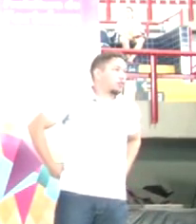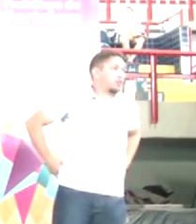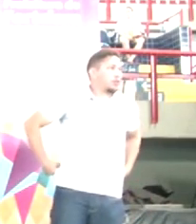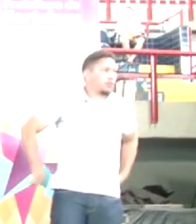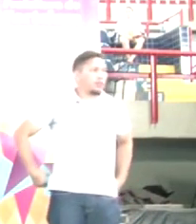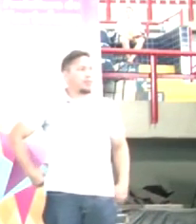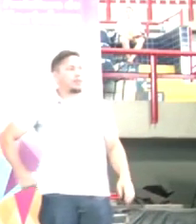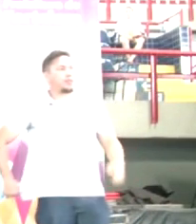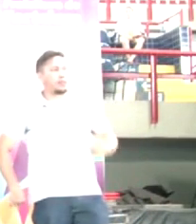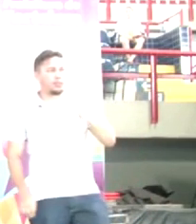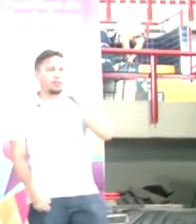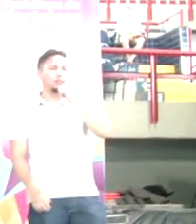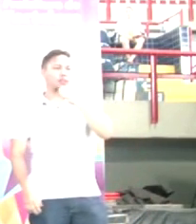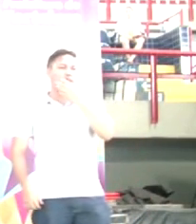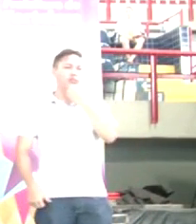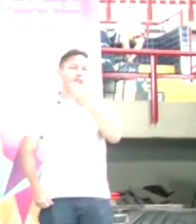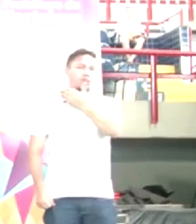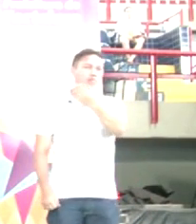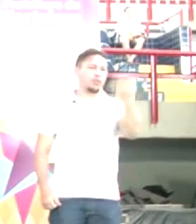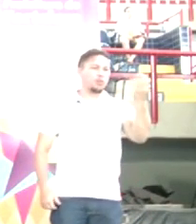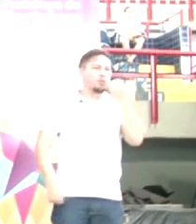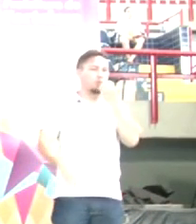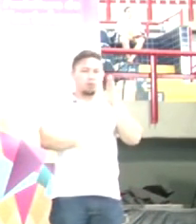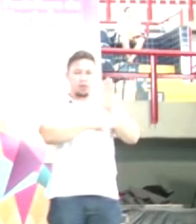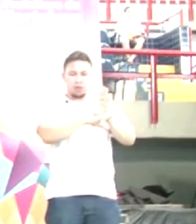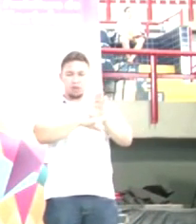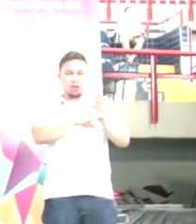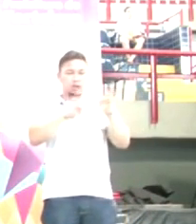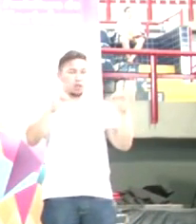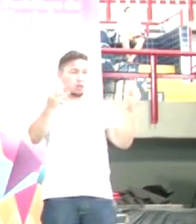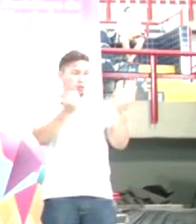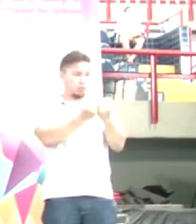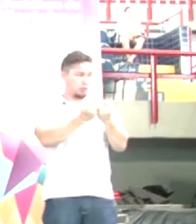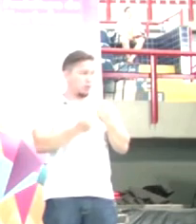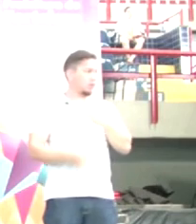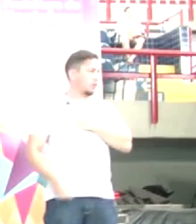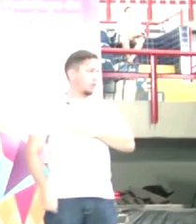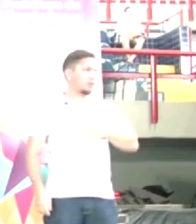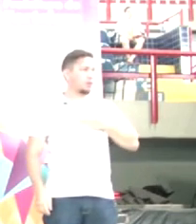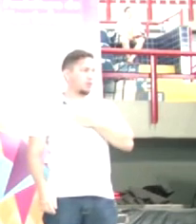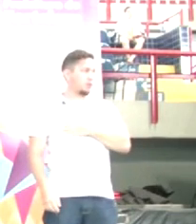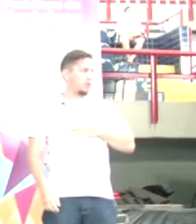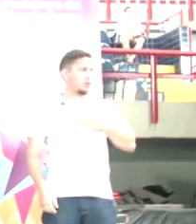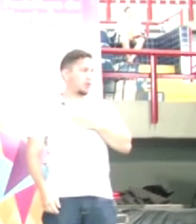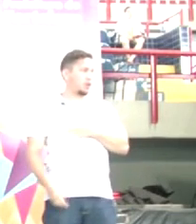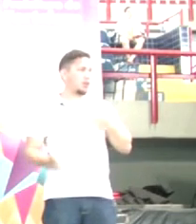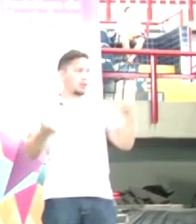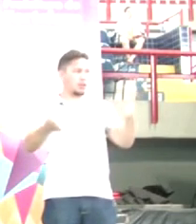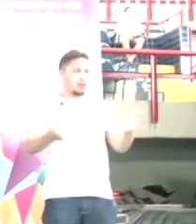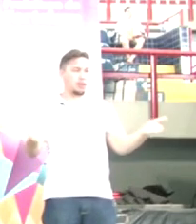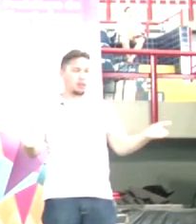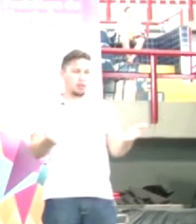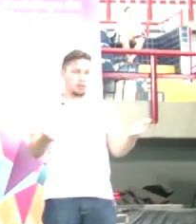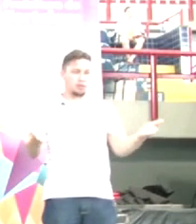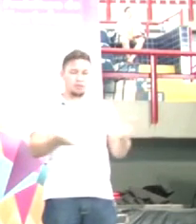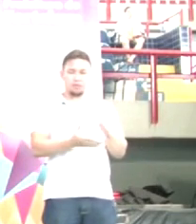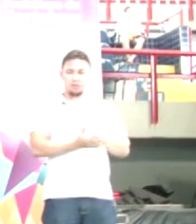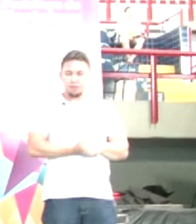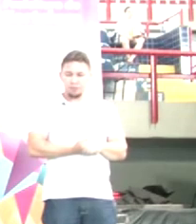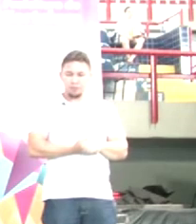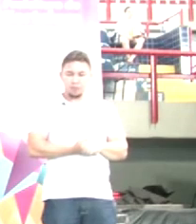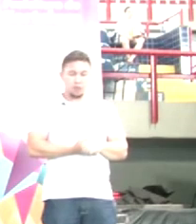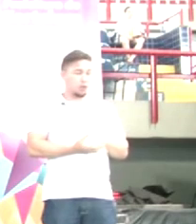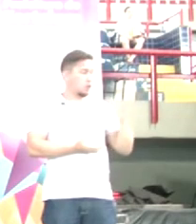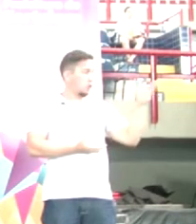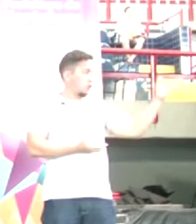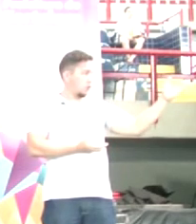Senhores e senhoras, boa tarde a todos. Primeiramente é um prazer estar aqui com vocês, tá? E só reforçando o que o